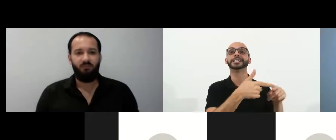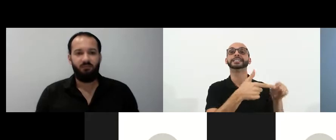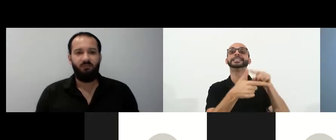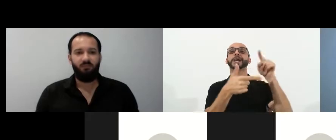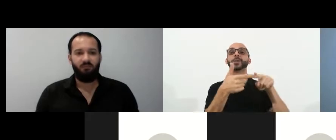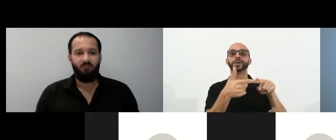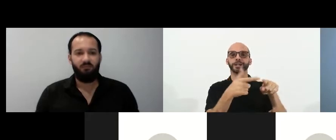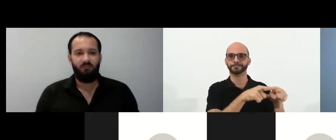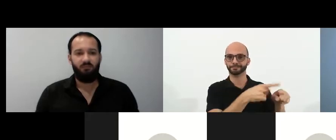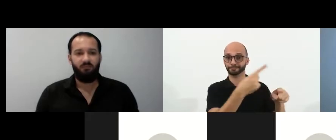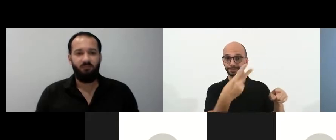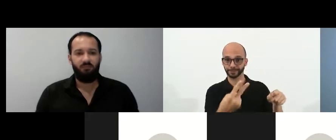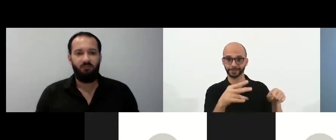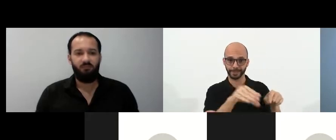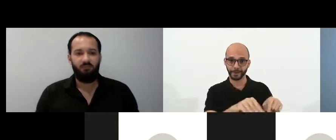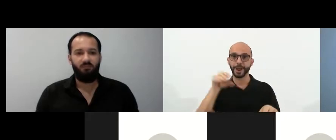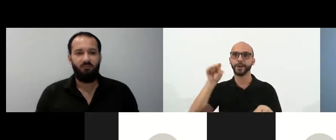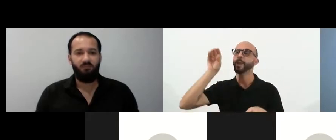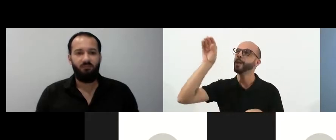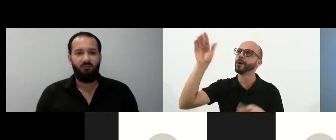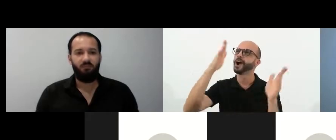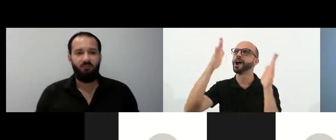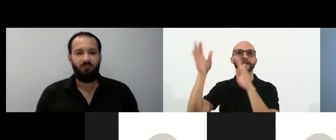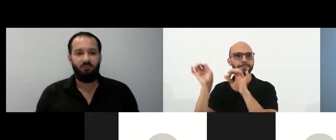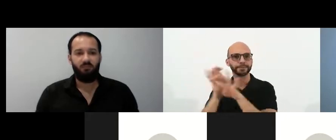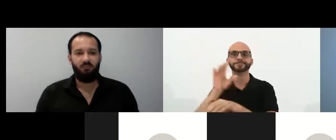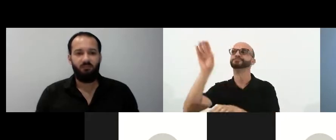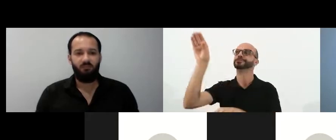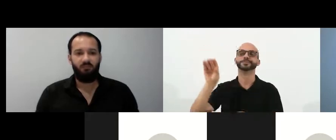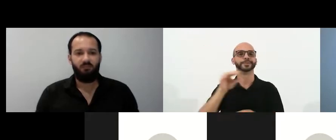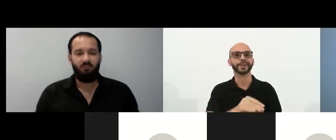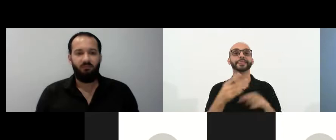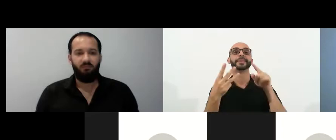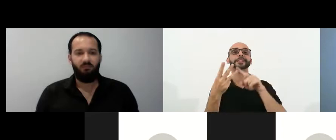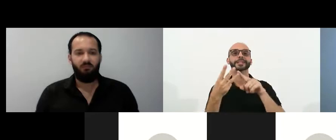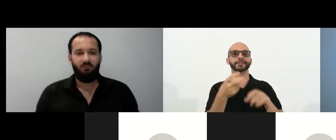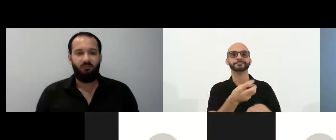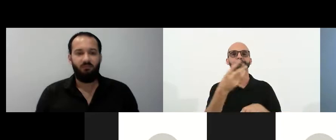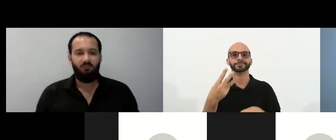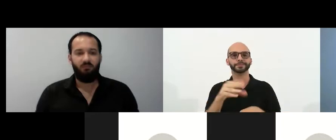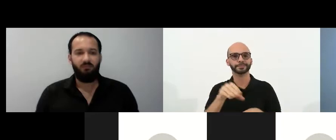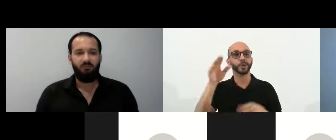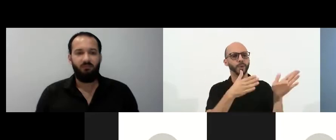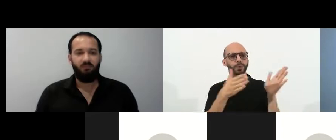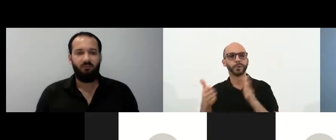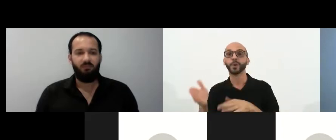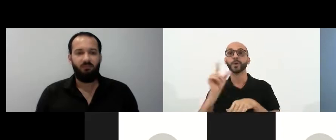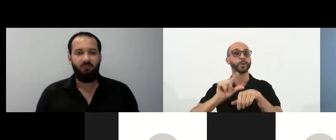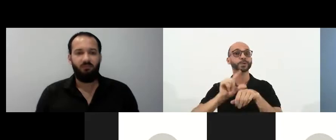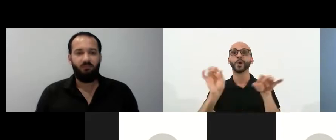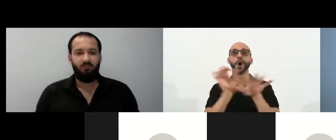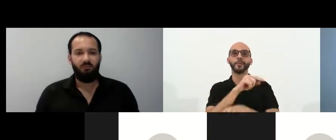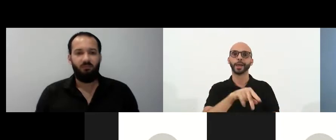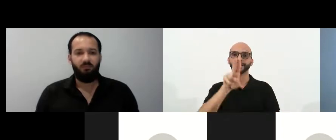ia ter novamente um novo curso, a pessoa já ia lá e pegava, colocava outra fita. E assim ia tendo.